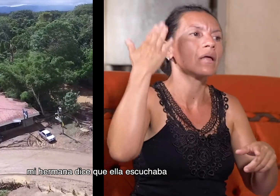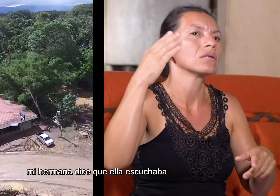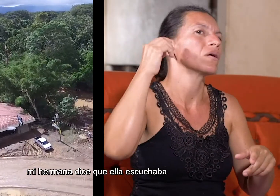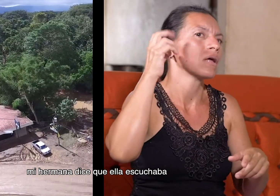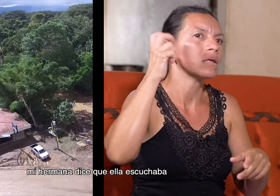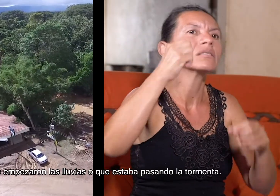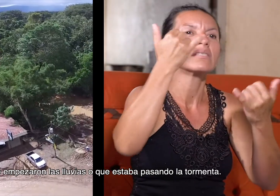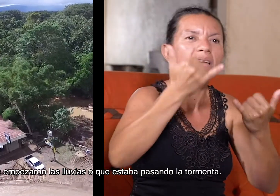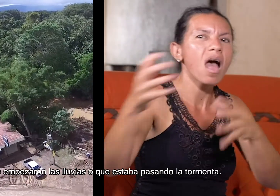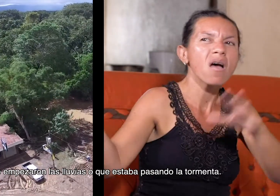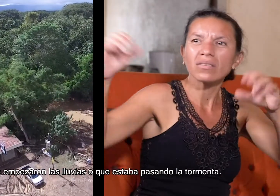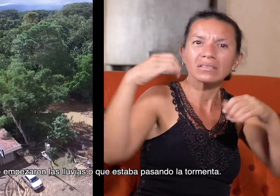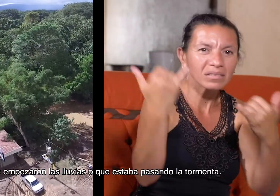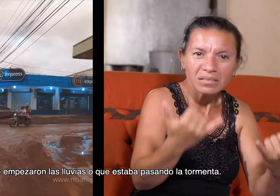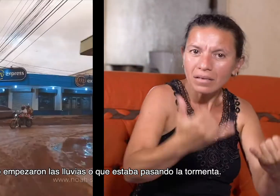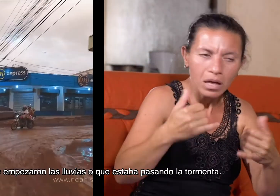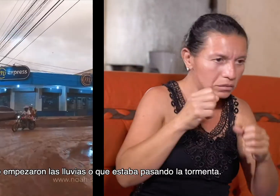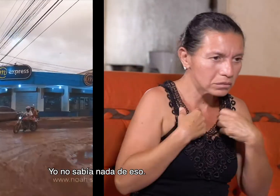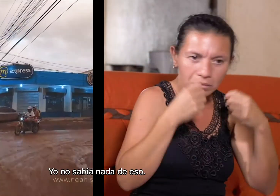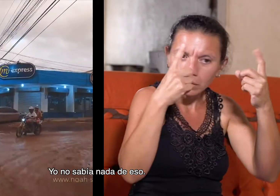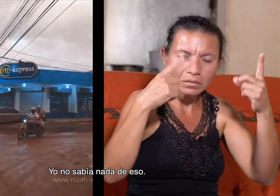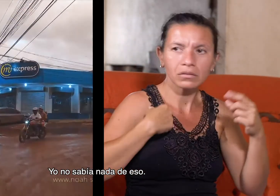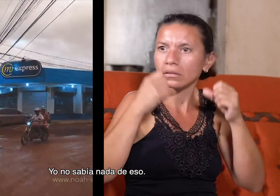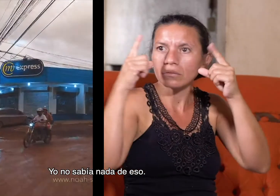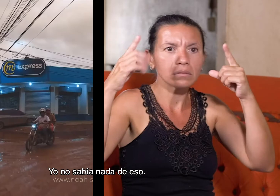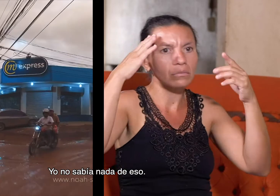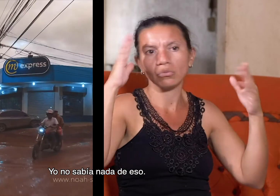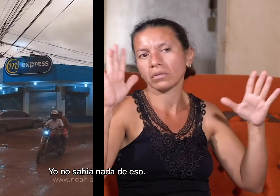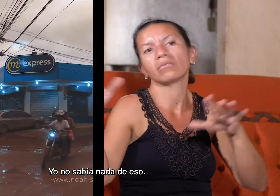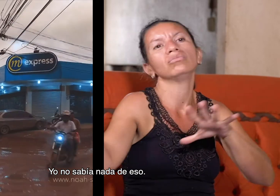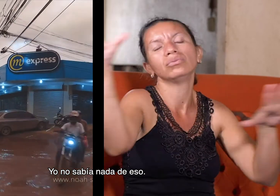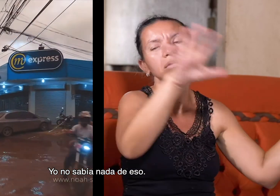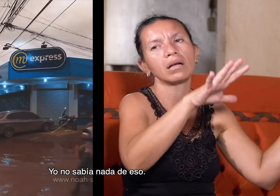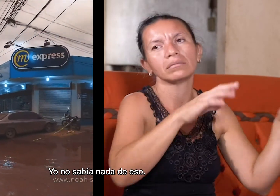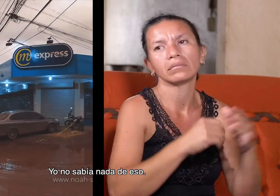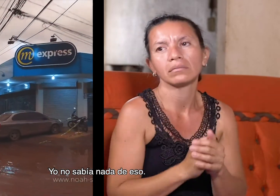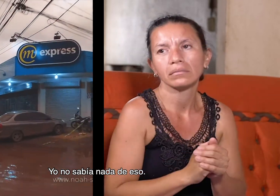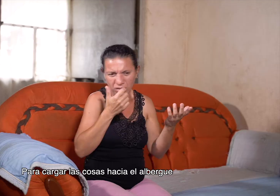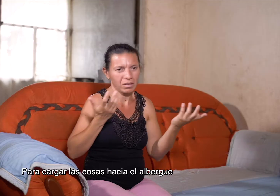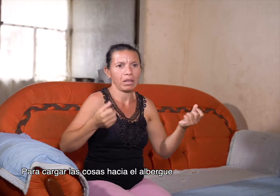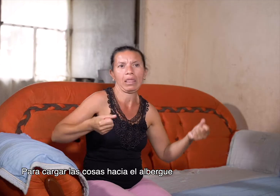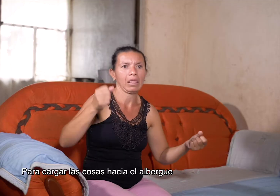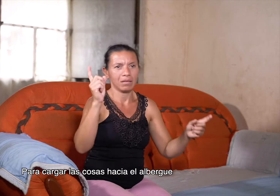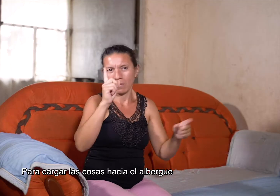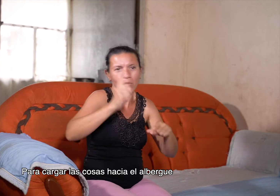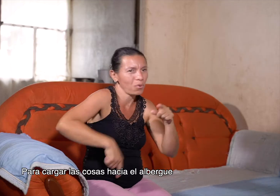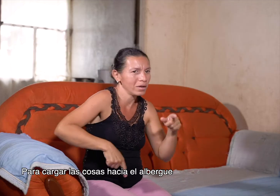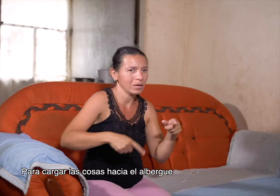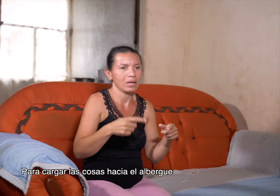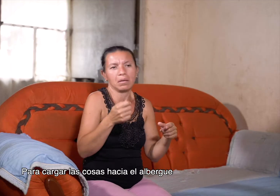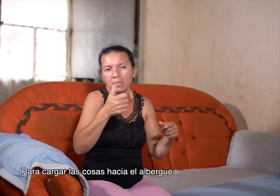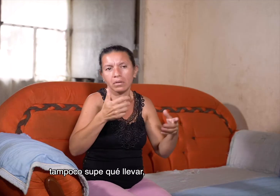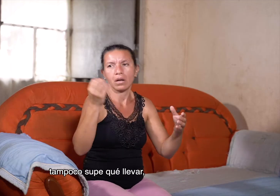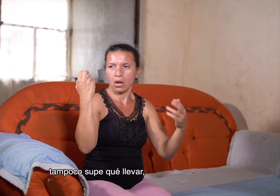ella escuchaba que ya estaba llegando el huracán y qué estaba pasando en la tormenta. Para cargar las cosas